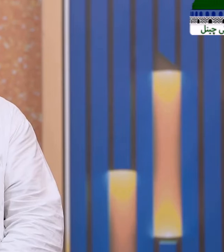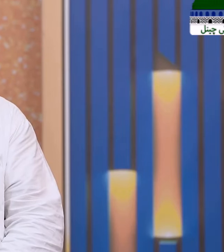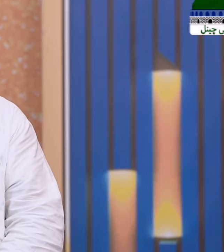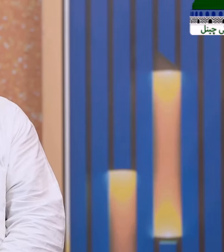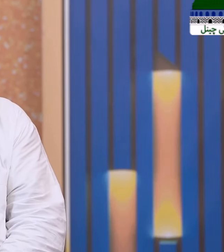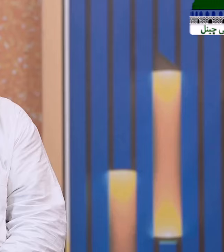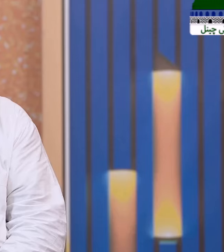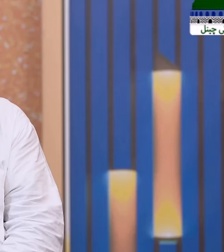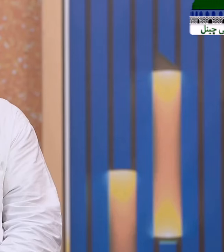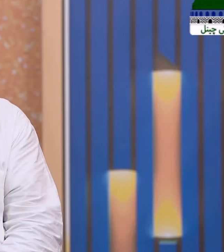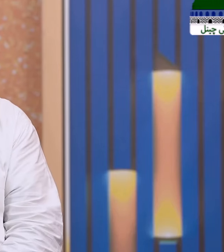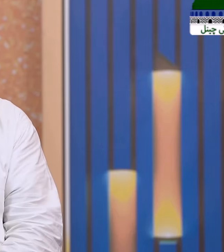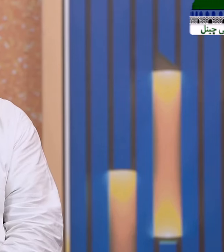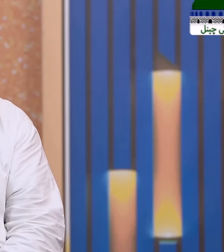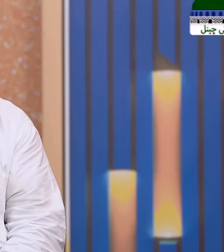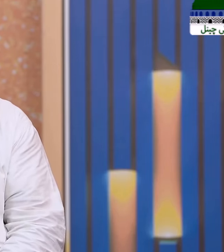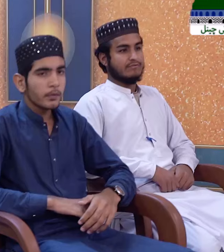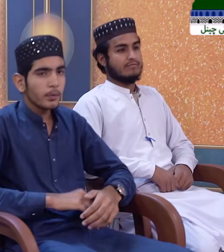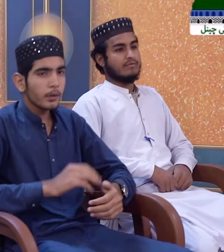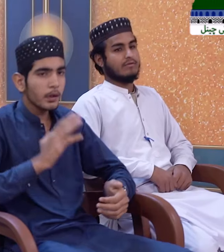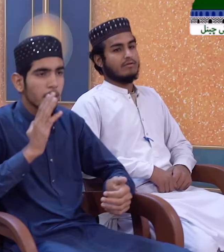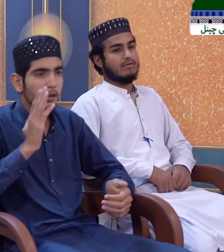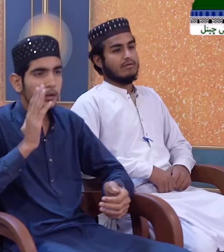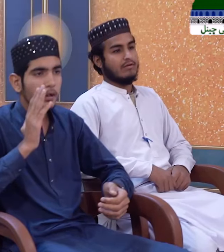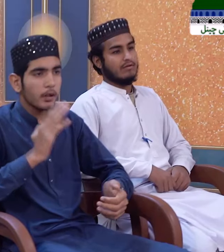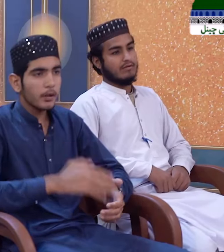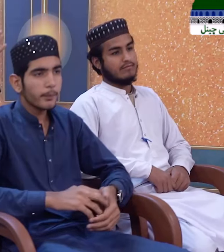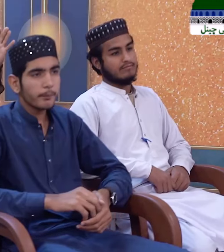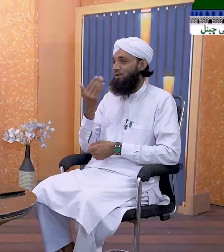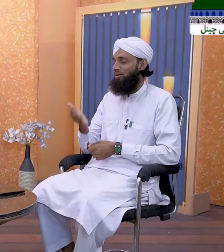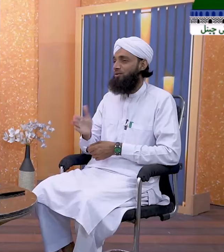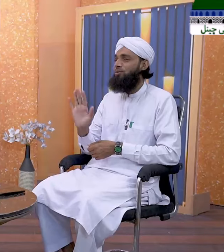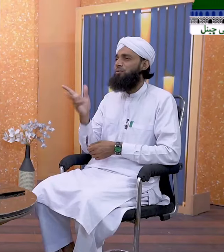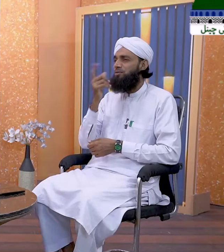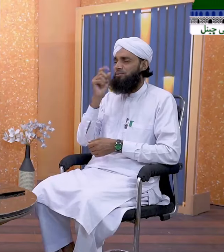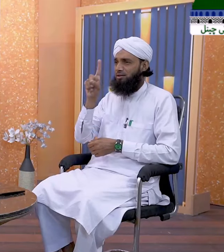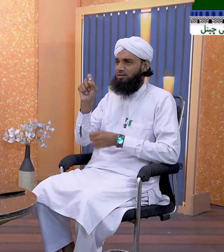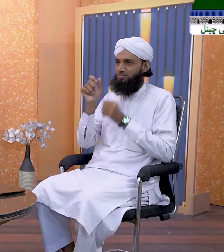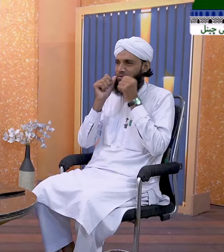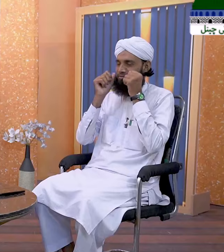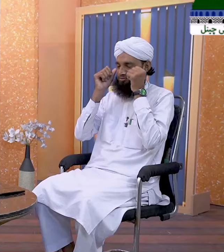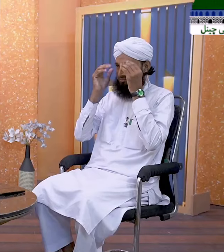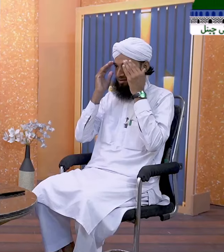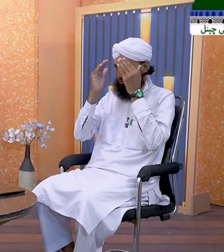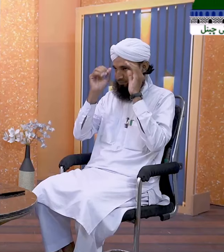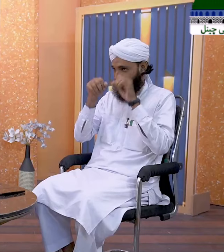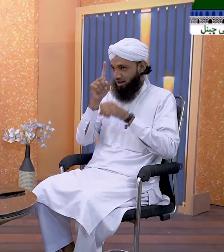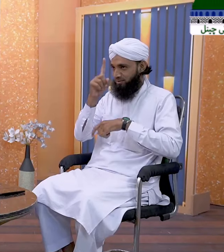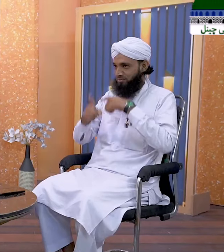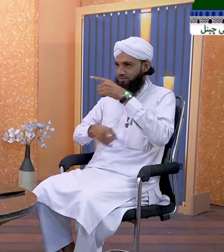10 رحمتیں نازل فرمائے گا، اور جو مجھ پر 10 مرتبہ درود پاک پڑھے اللہ پاک اس